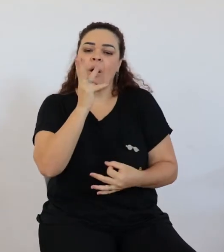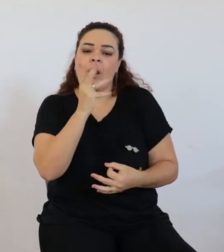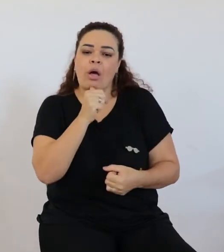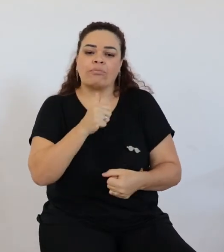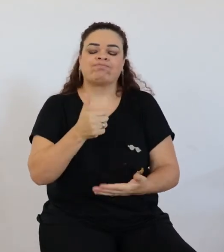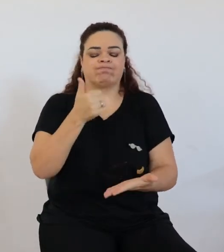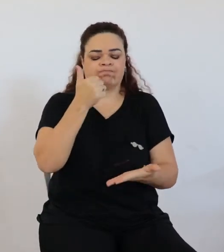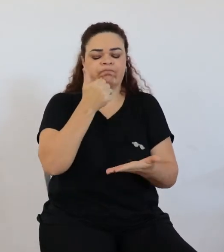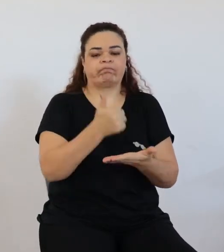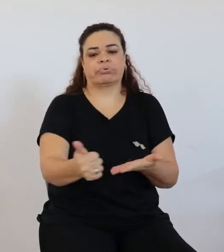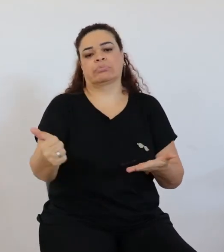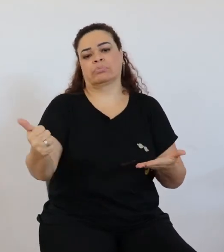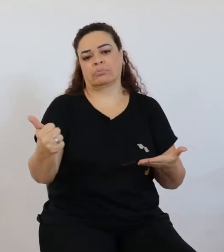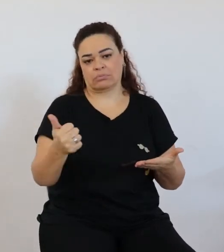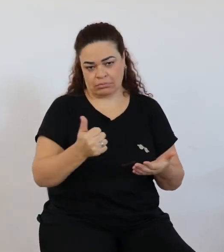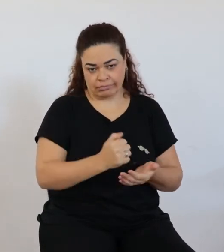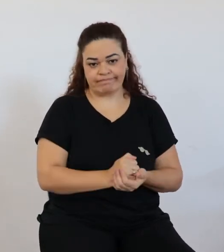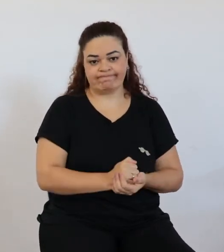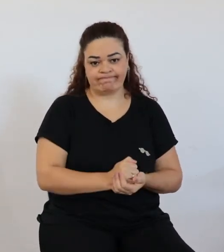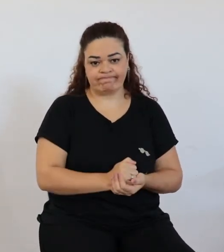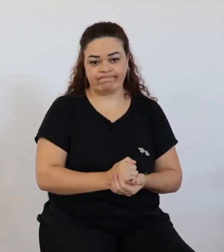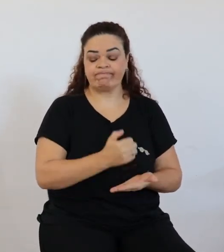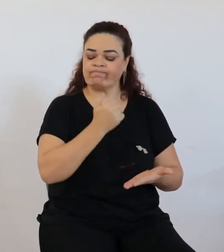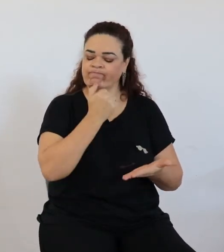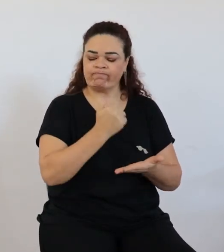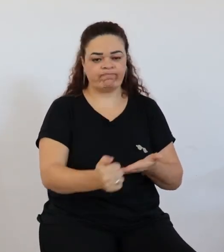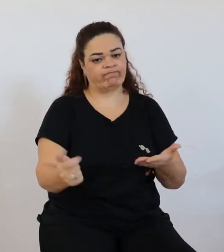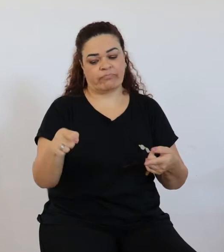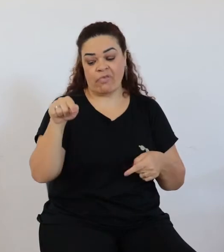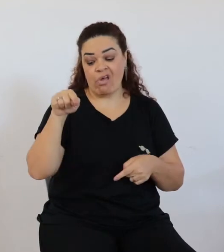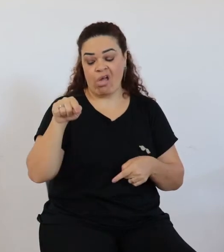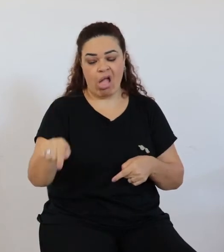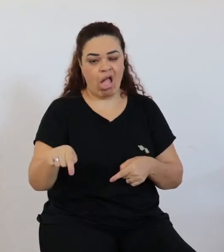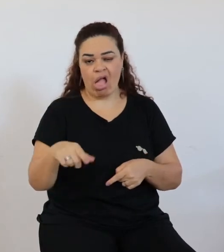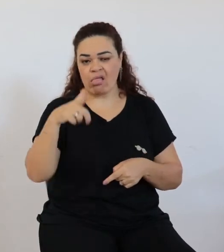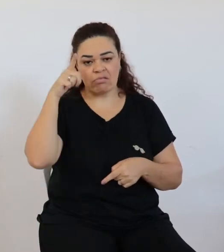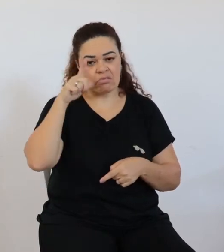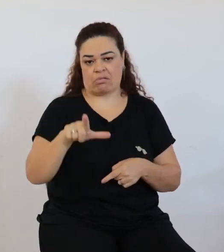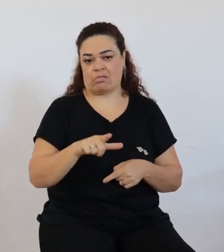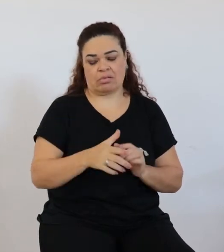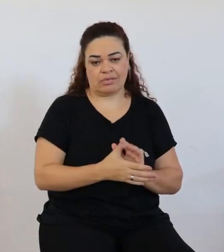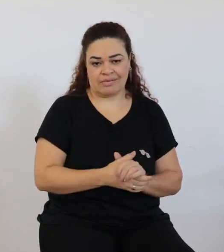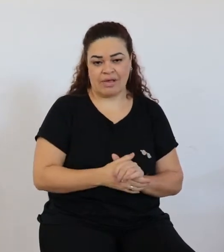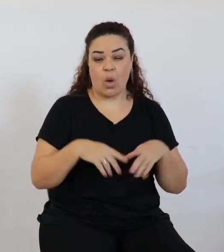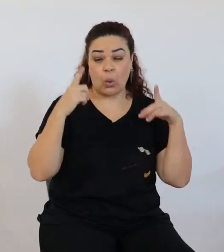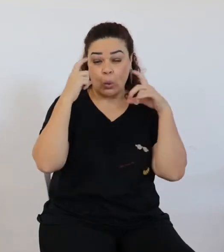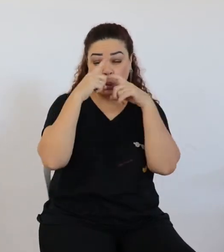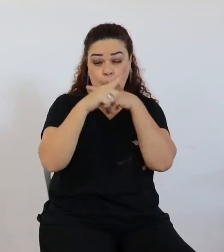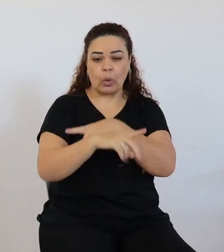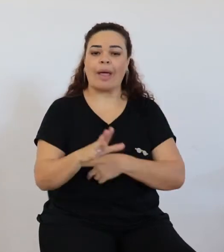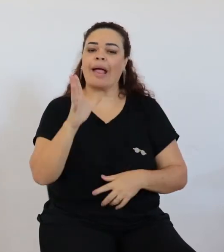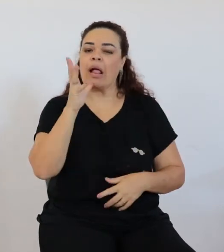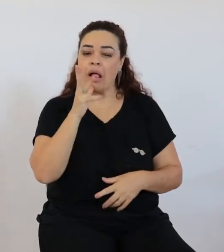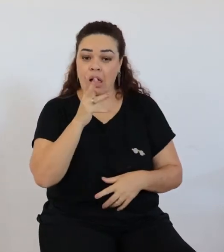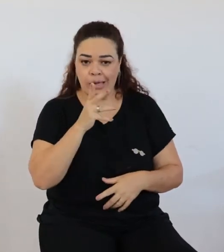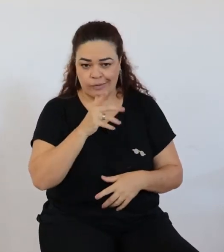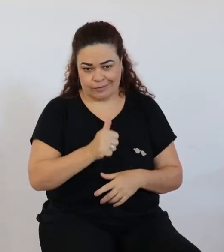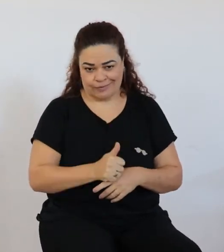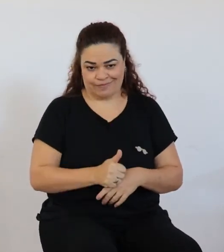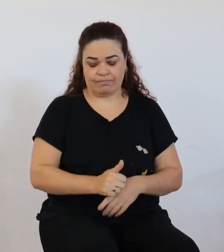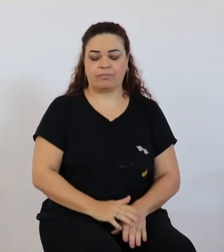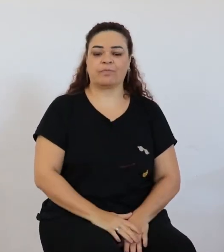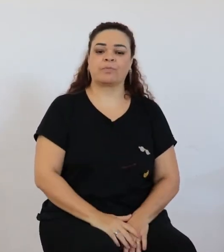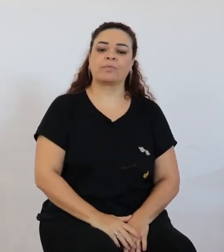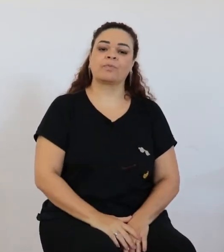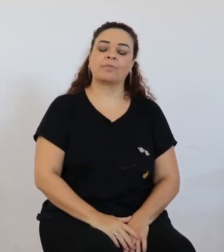mais tempo vai demorar para essa criança aprender a falar corretamente. né? Então, quanto antes procurar, melhor.